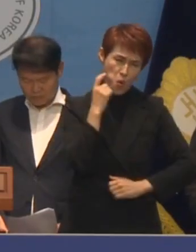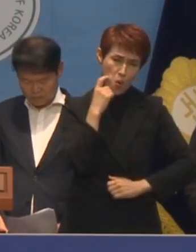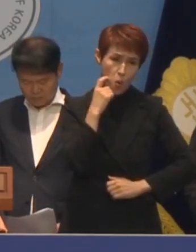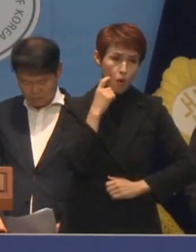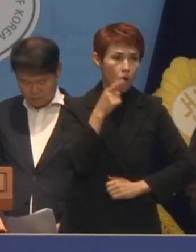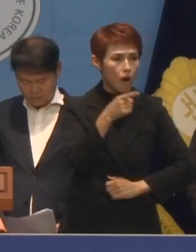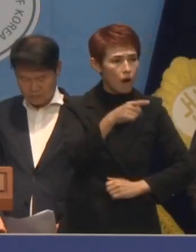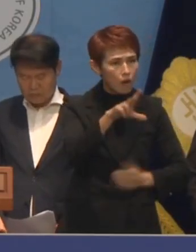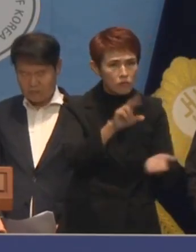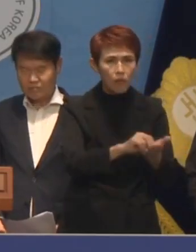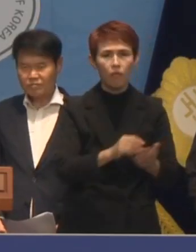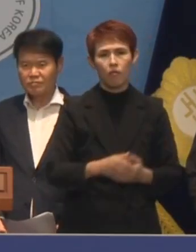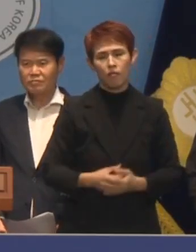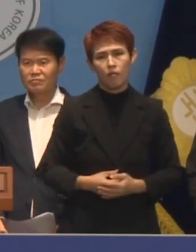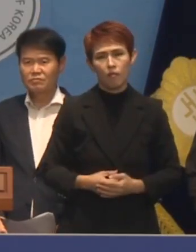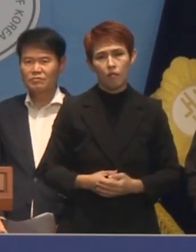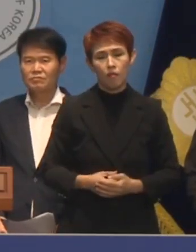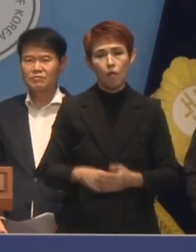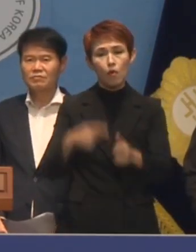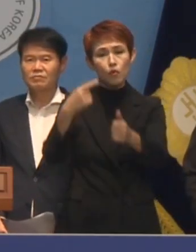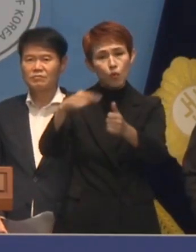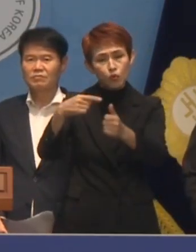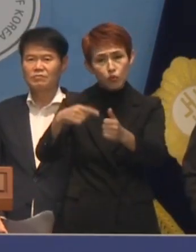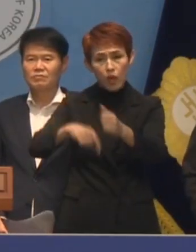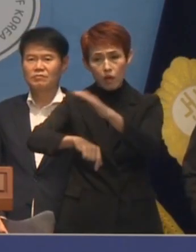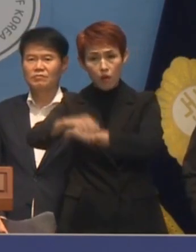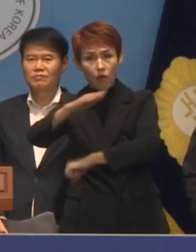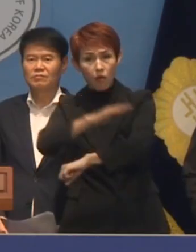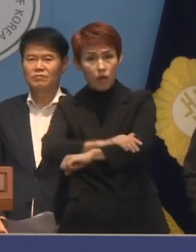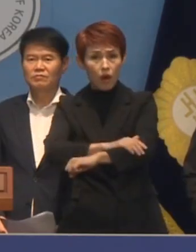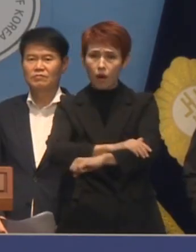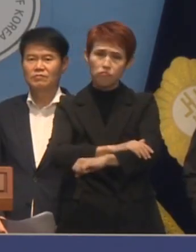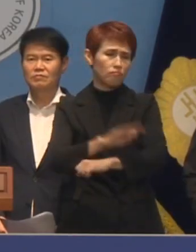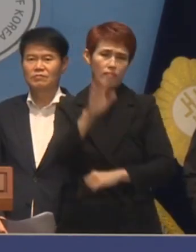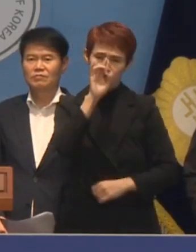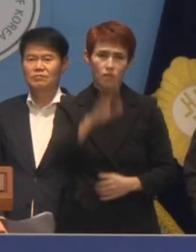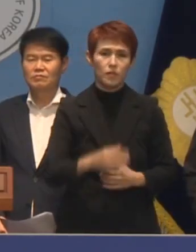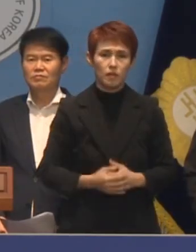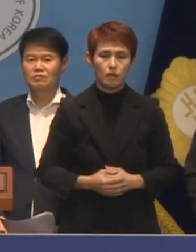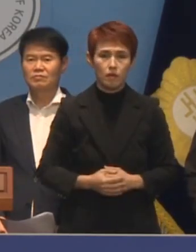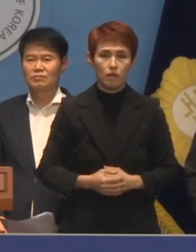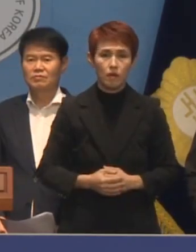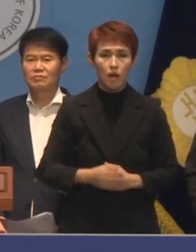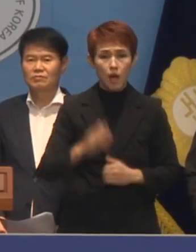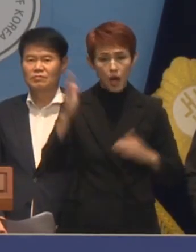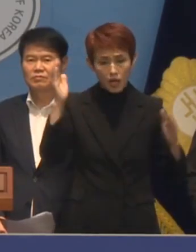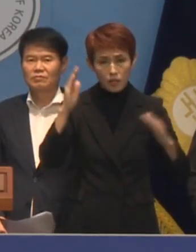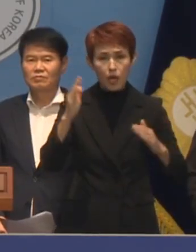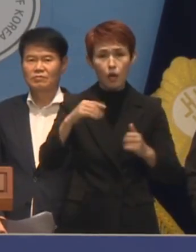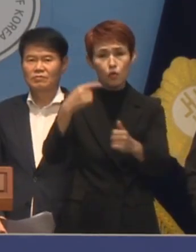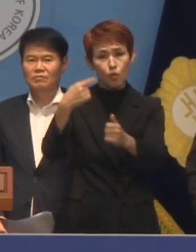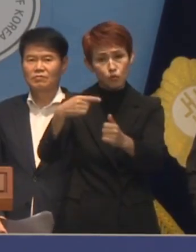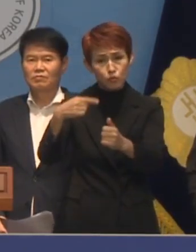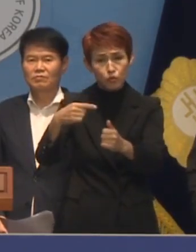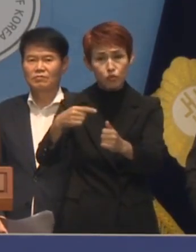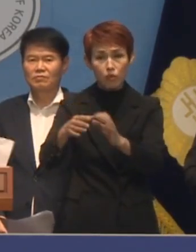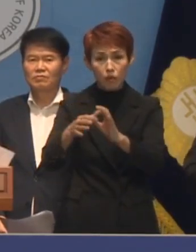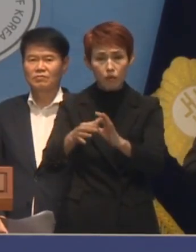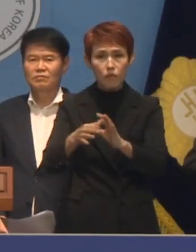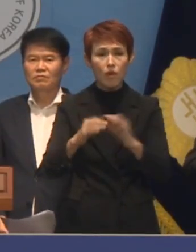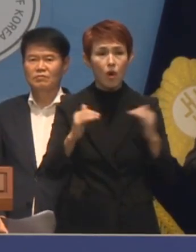있다는 사실입니다. 교육에 여야가 있을 수 있는가? 우리 아이들 문제인 교육을 가지고